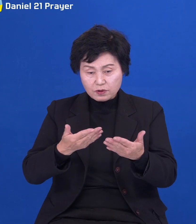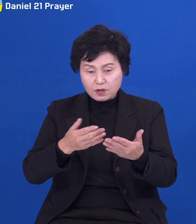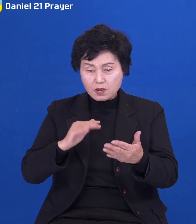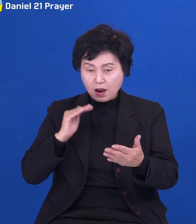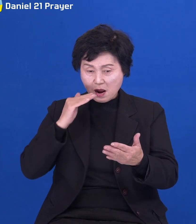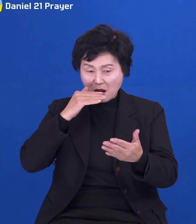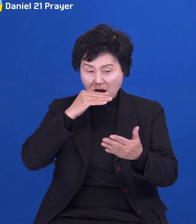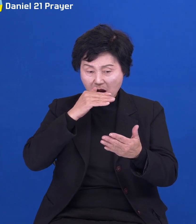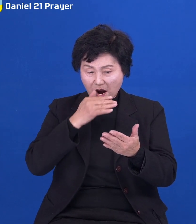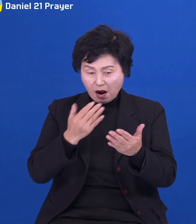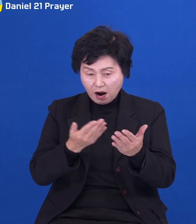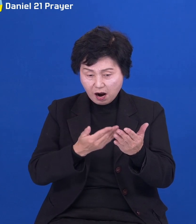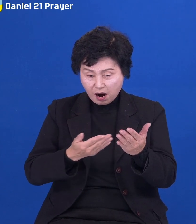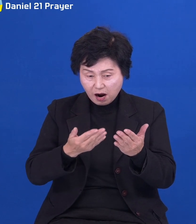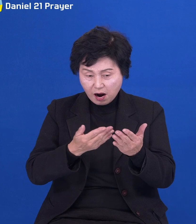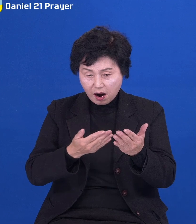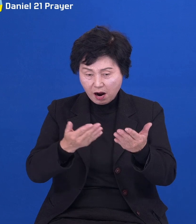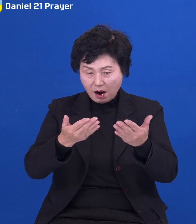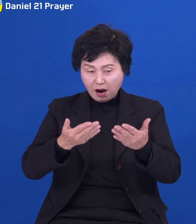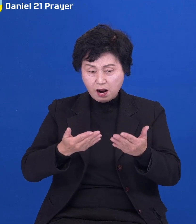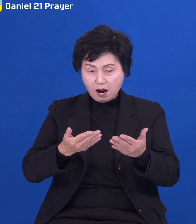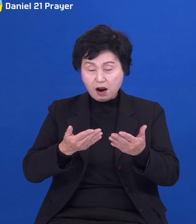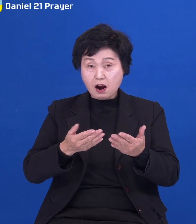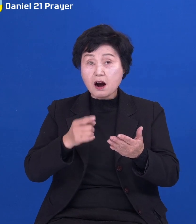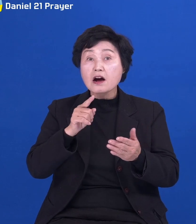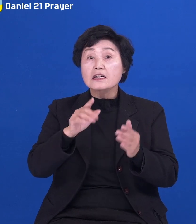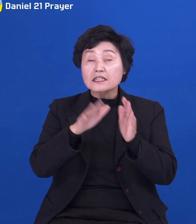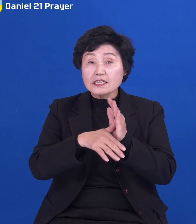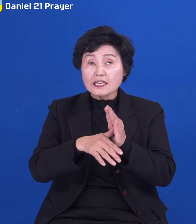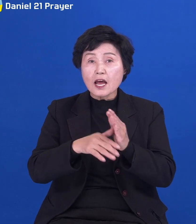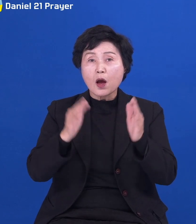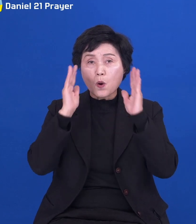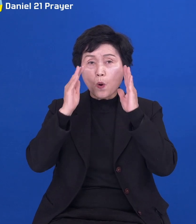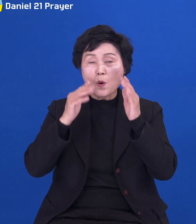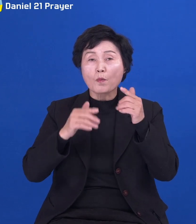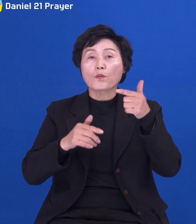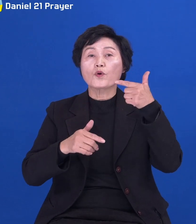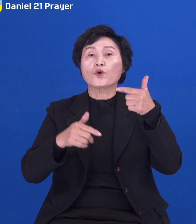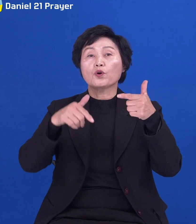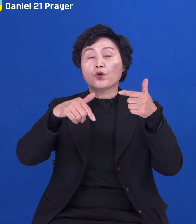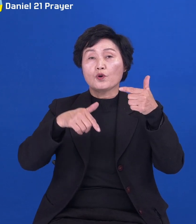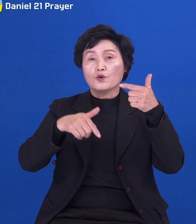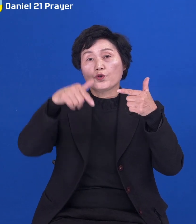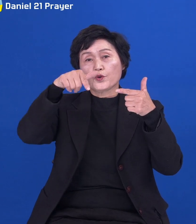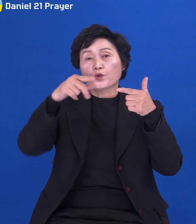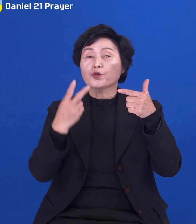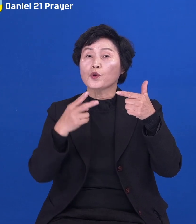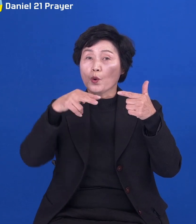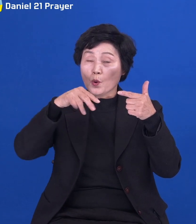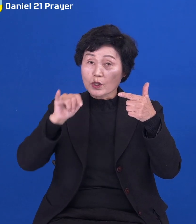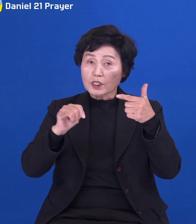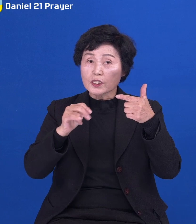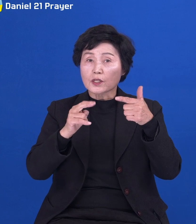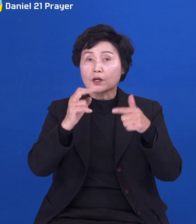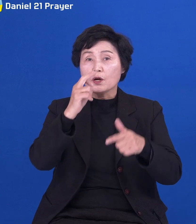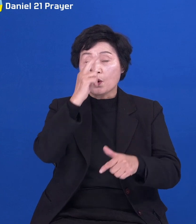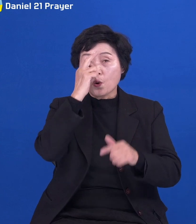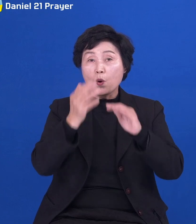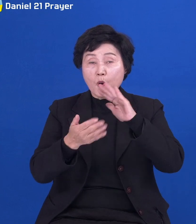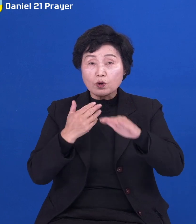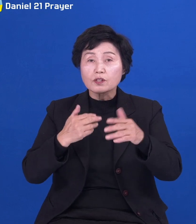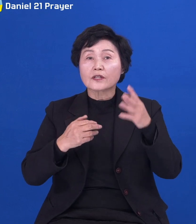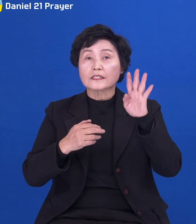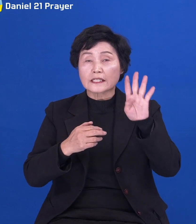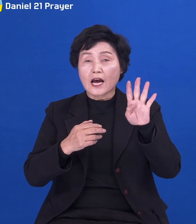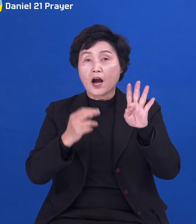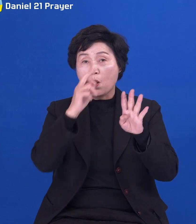거예요. 당시 북한은 6교시였어요. 오전에 4교시 하고 점심 먹고 오후에 2교시를 하고 끝나는